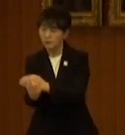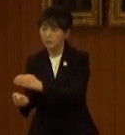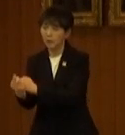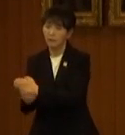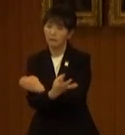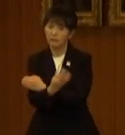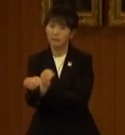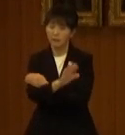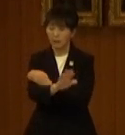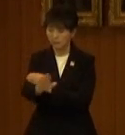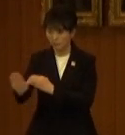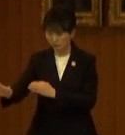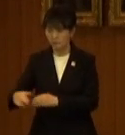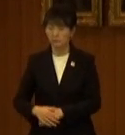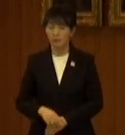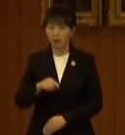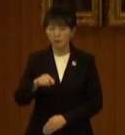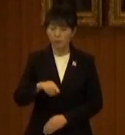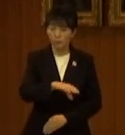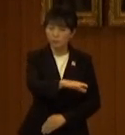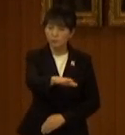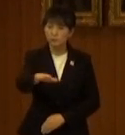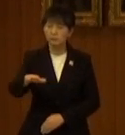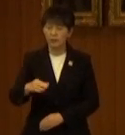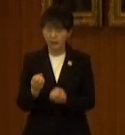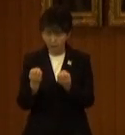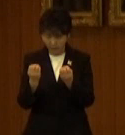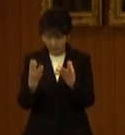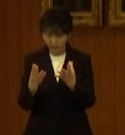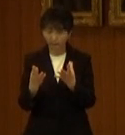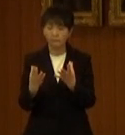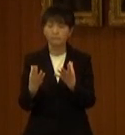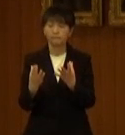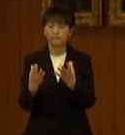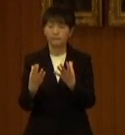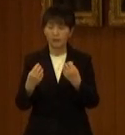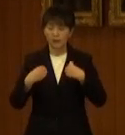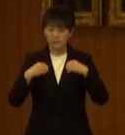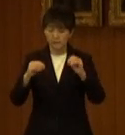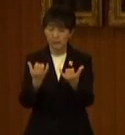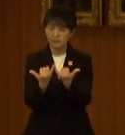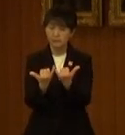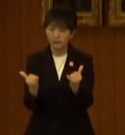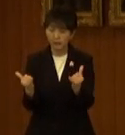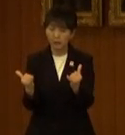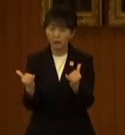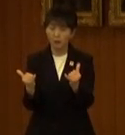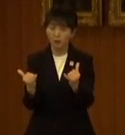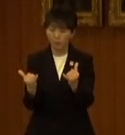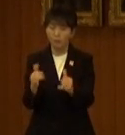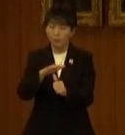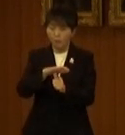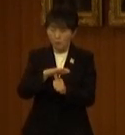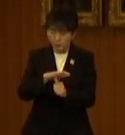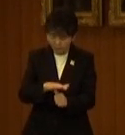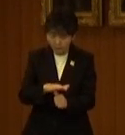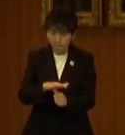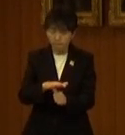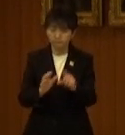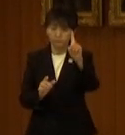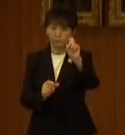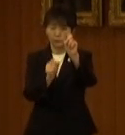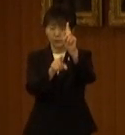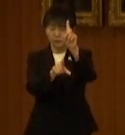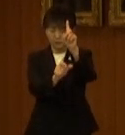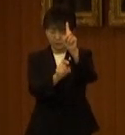以上この地区から新たな新規の感染者をですね、感染を出さないために、11